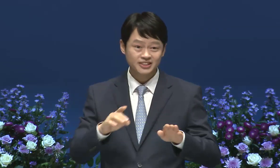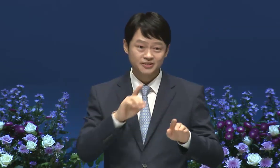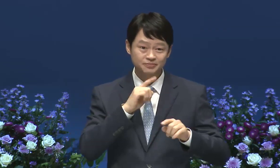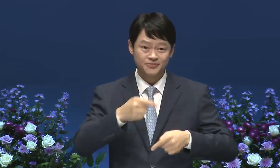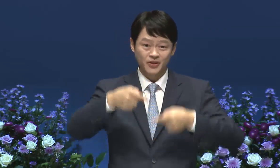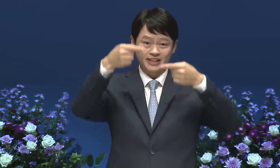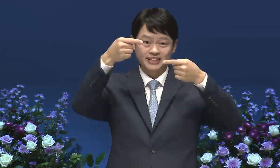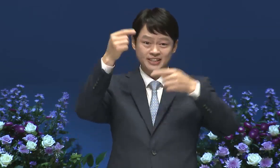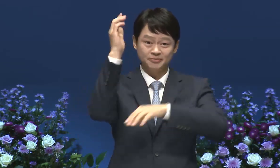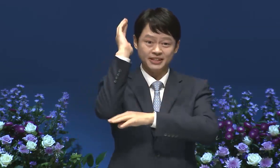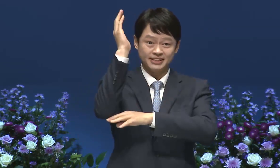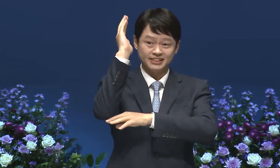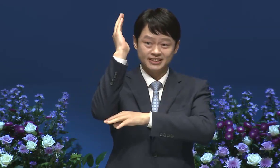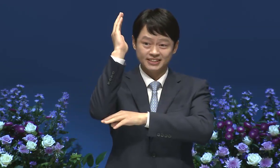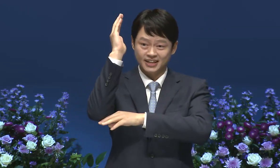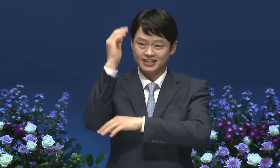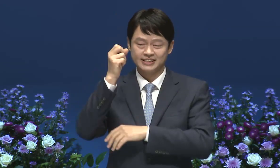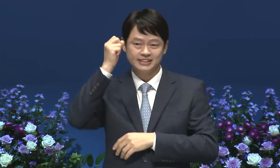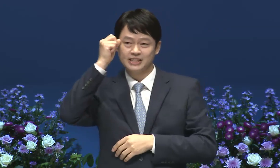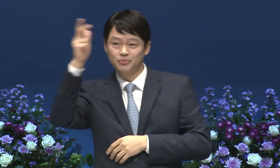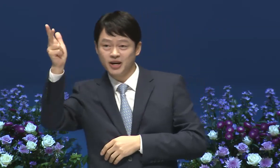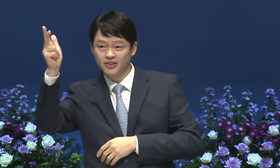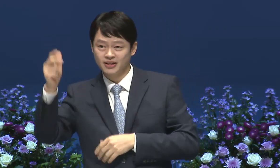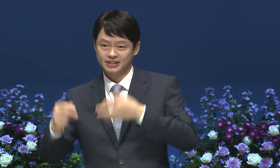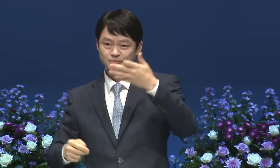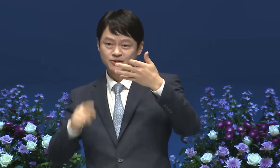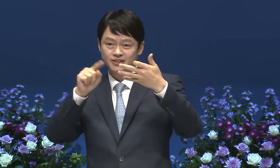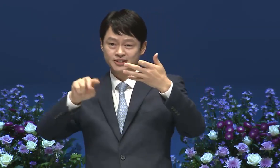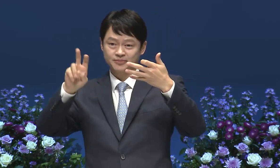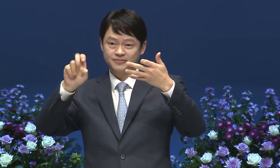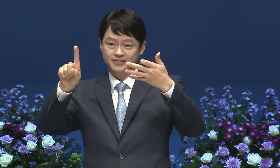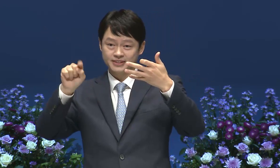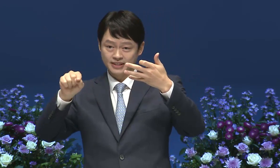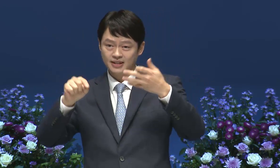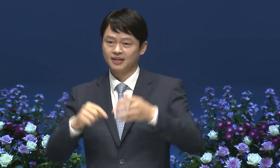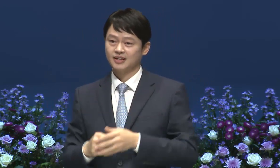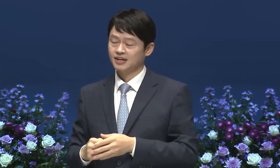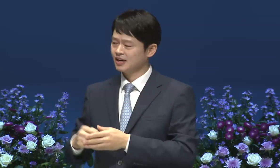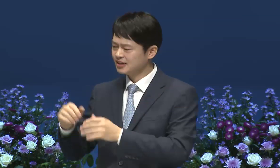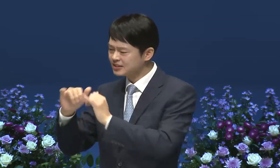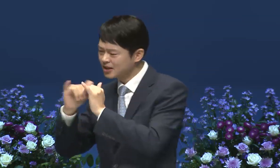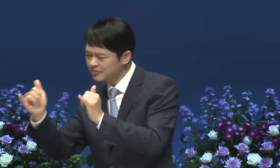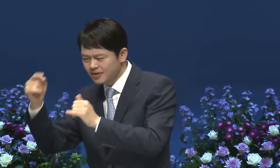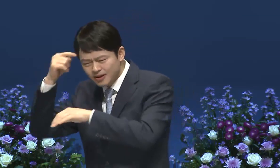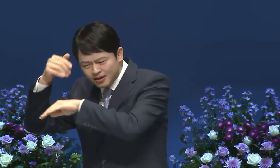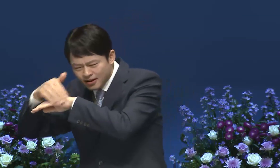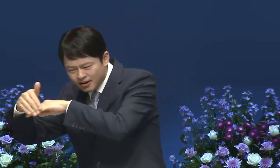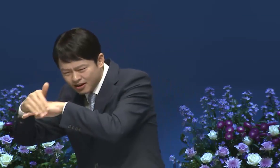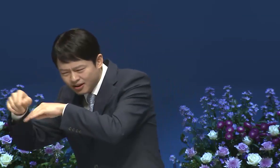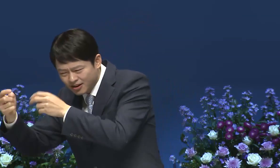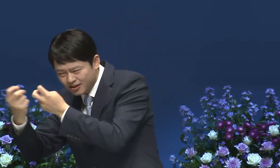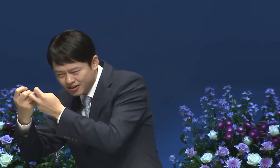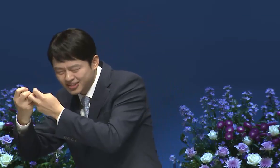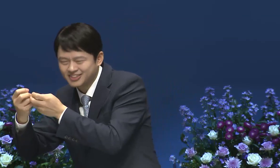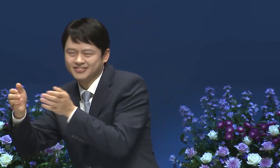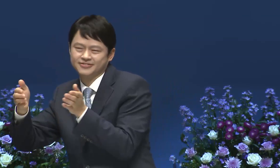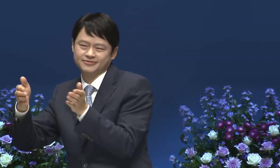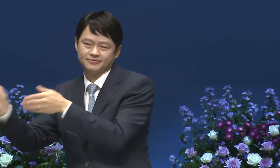모두 절대적인 주권을 가지고 인도하고 계신다는 것을 보게 되었습니다. 사람이